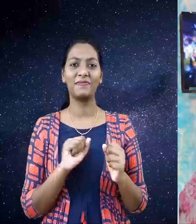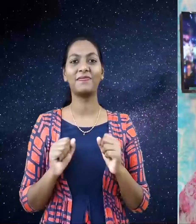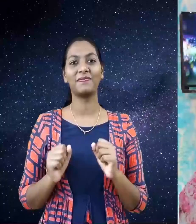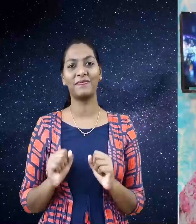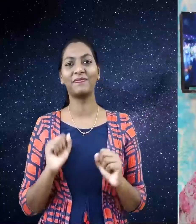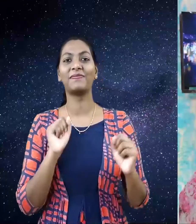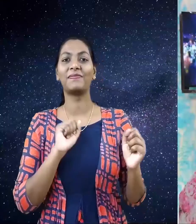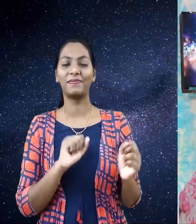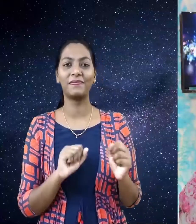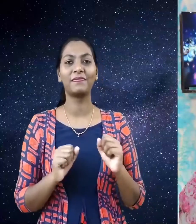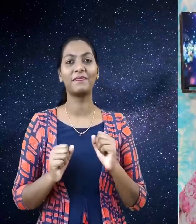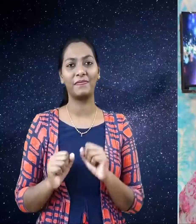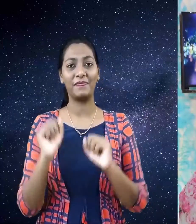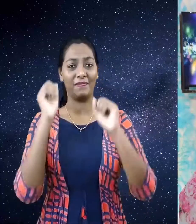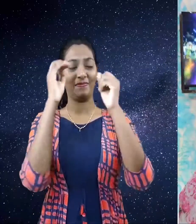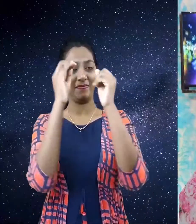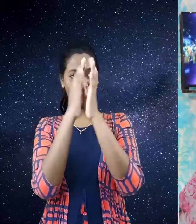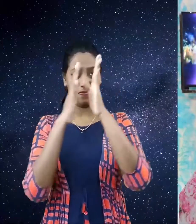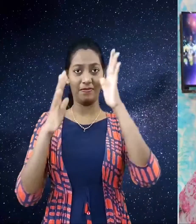गरौँ त?